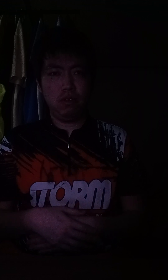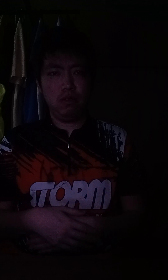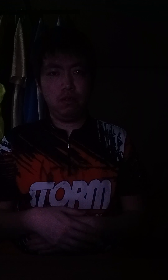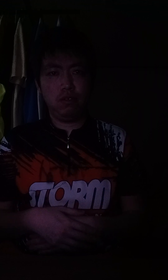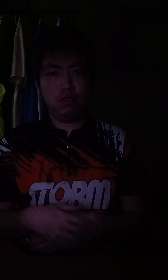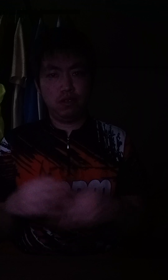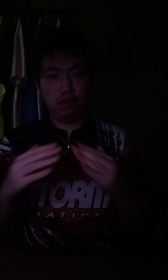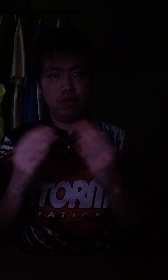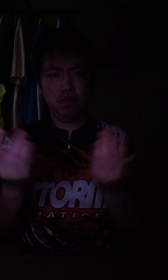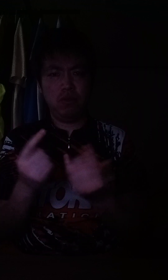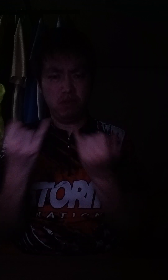집에서 해줄 사람이 없으니까.